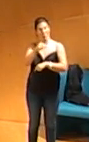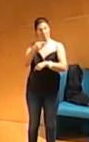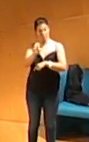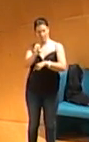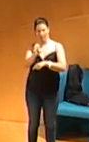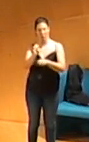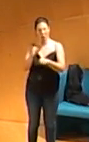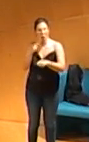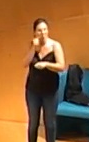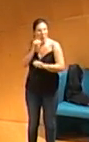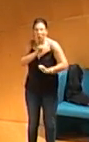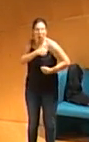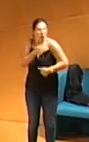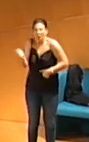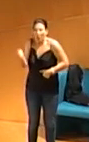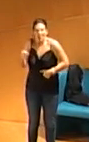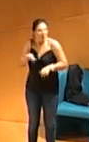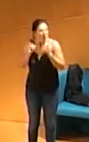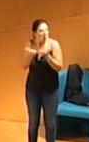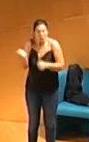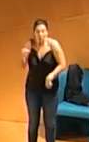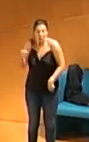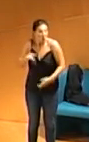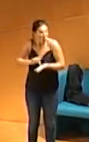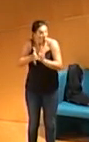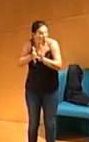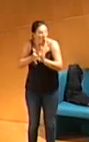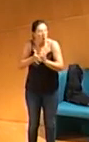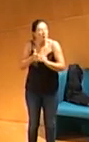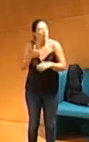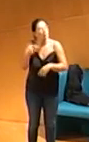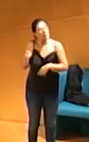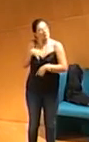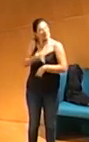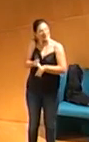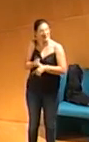c'était très important. Mais les autres hommes, on est allé les